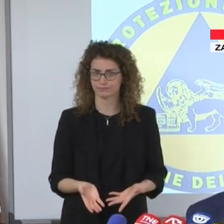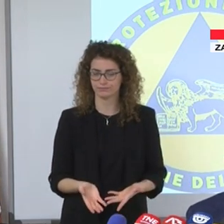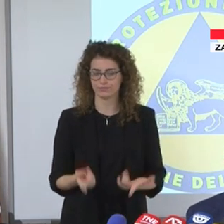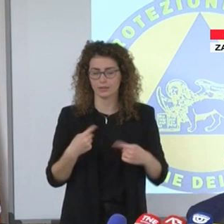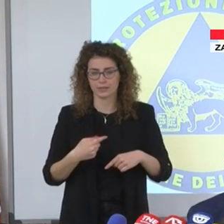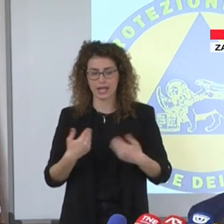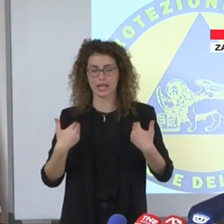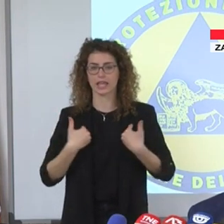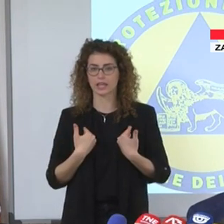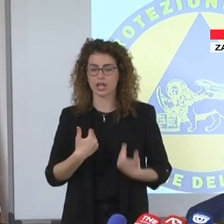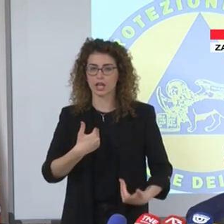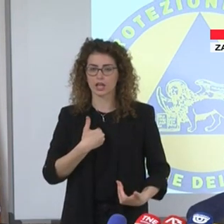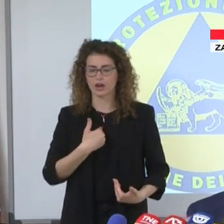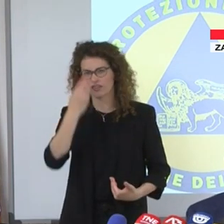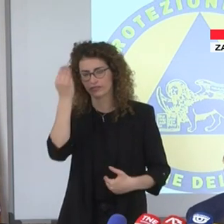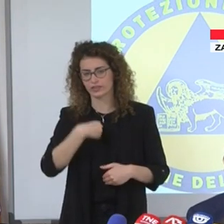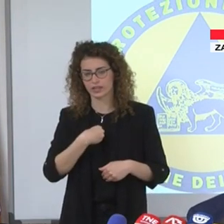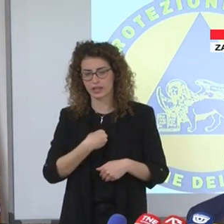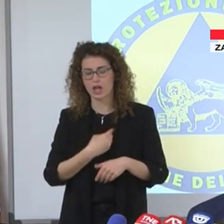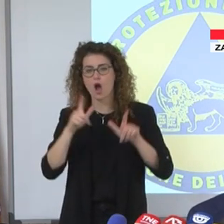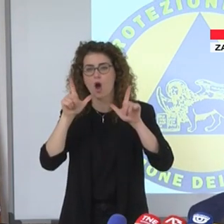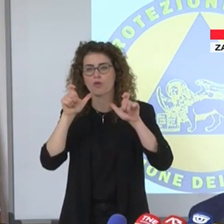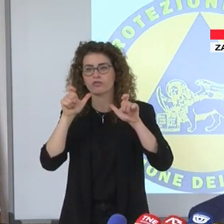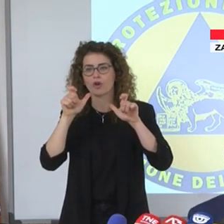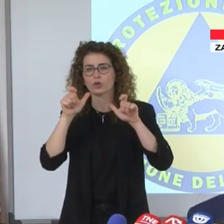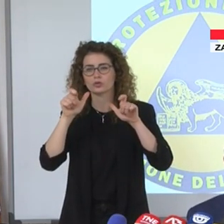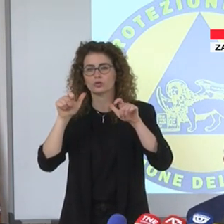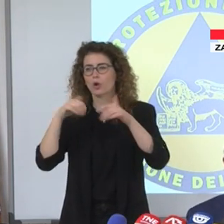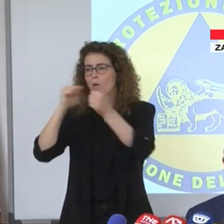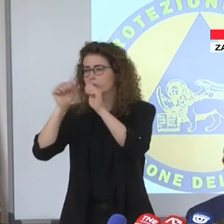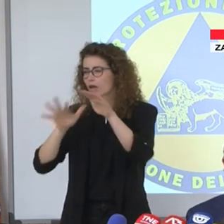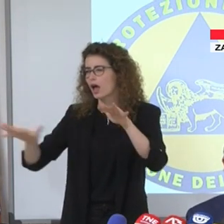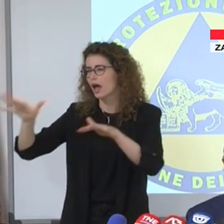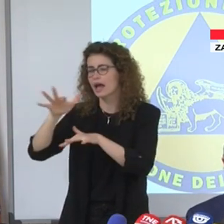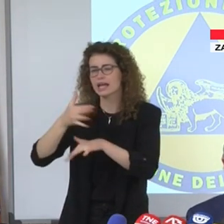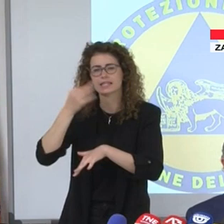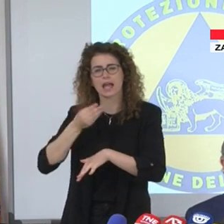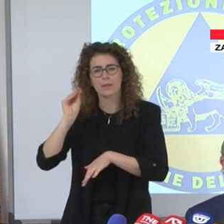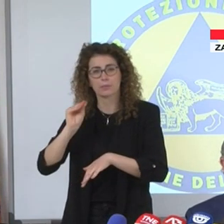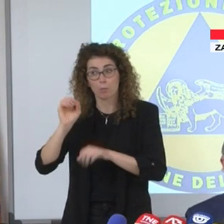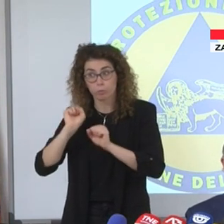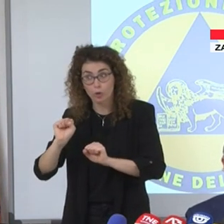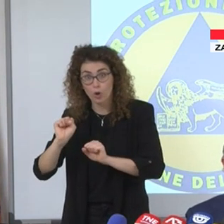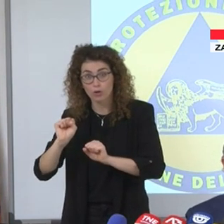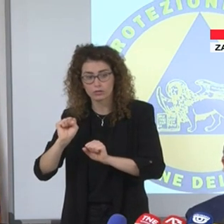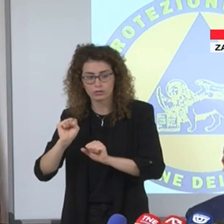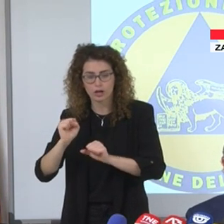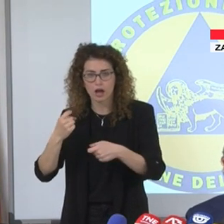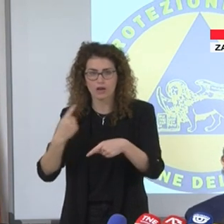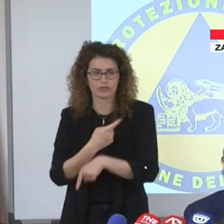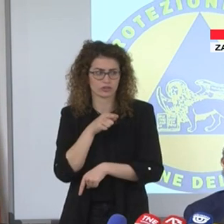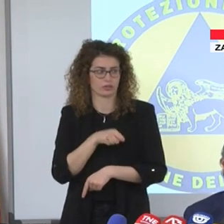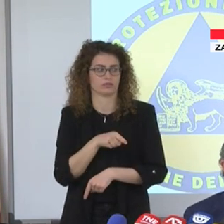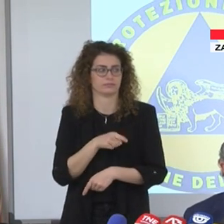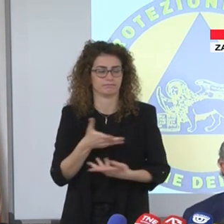io, anche se posto una foto di un paesaggio, chiedo sempre la liberatoria. Tu non puoi fare una roba del genere,